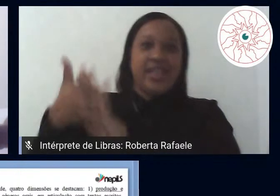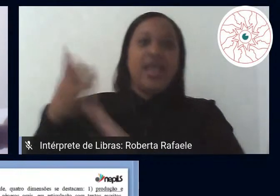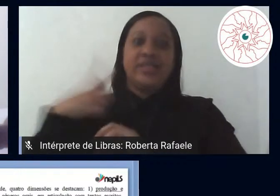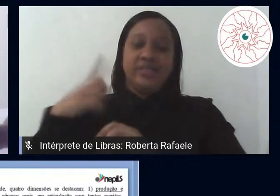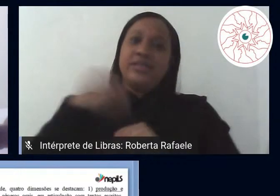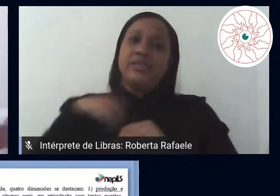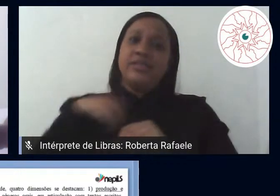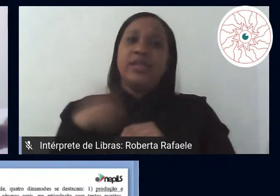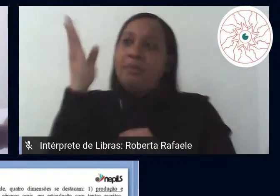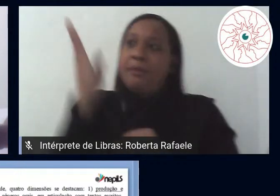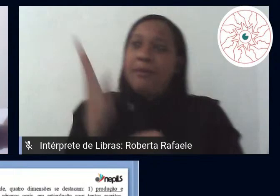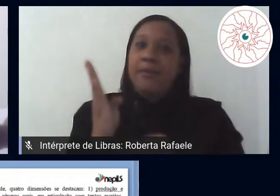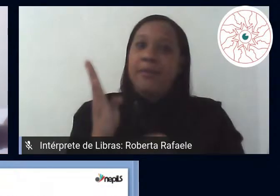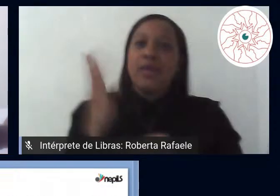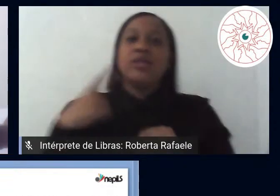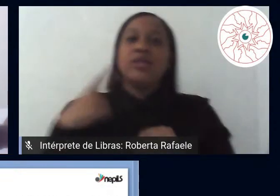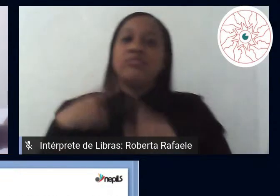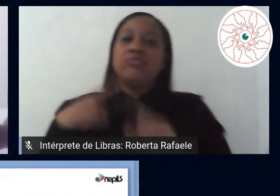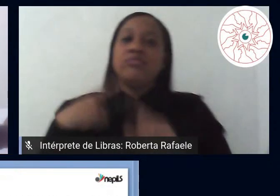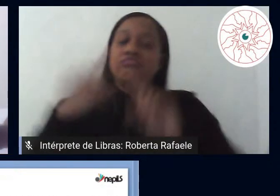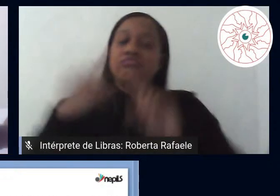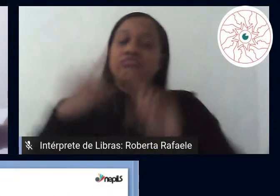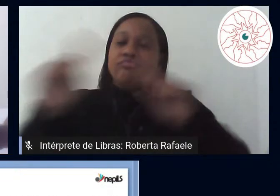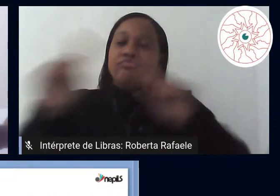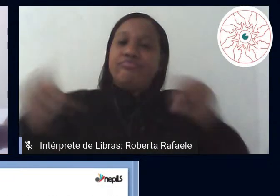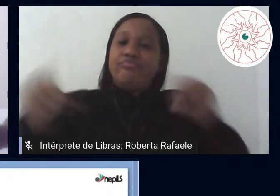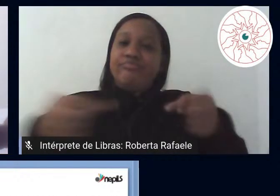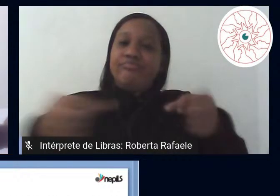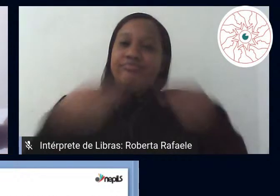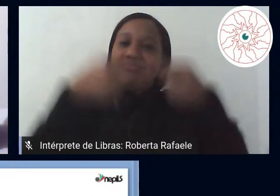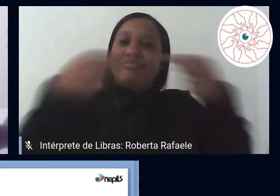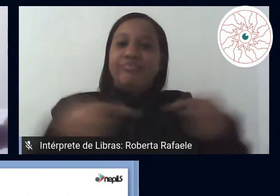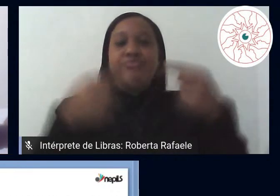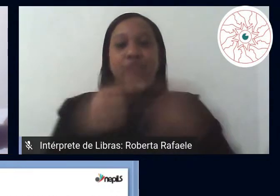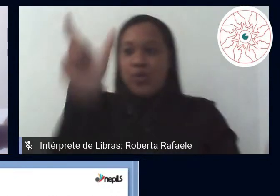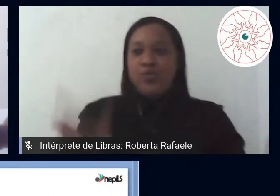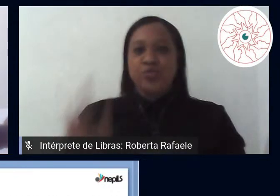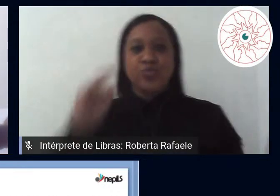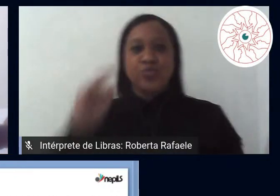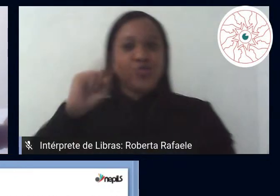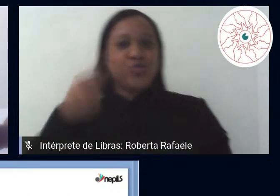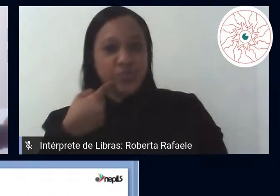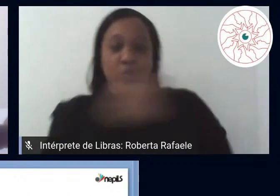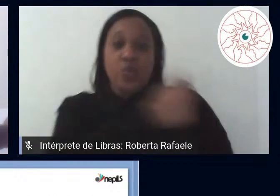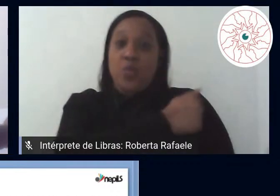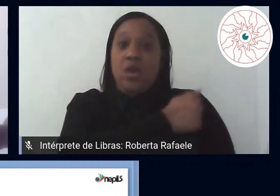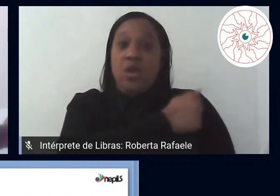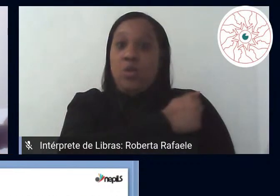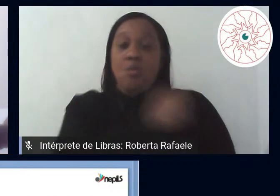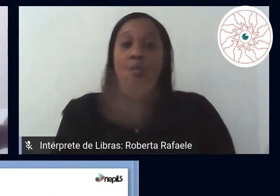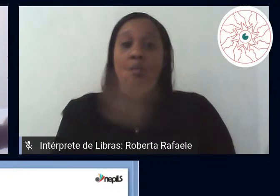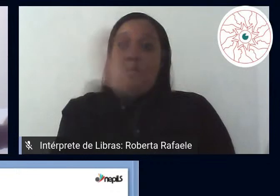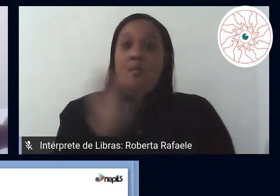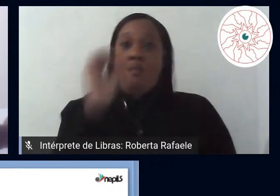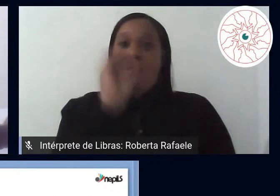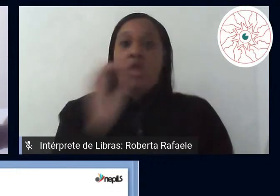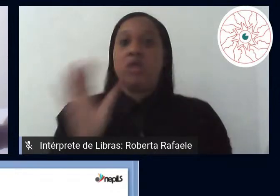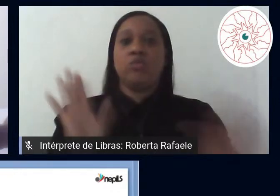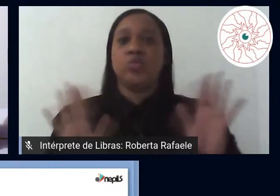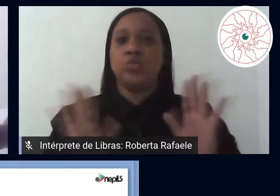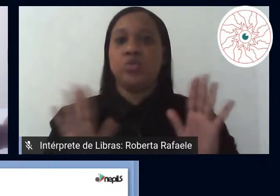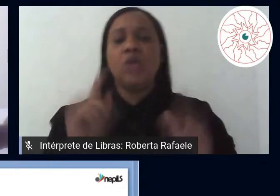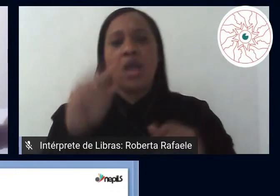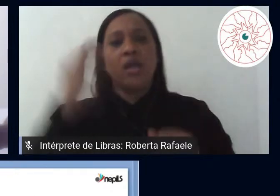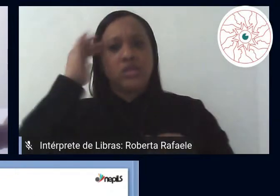levando em conta a especificidade, né, do sujeito surdo, do estudante que não oraliza. Então, diz o seguinte: compreende as